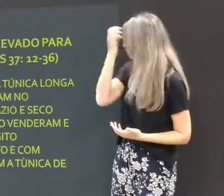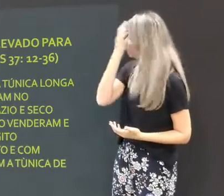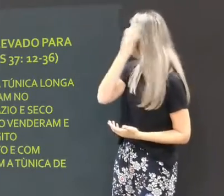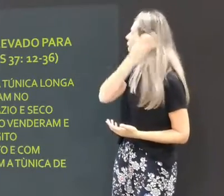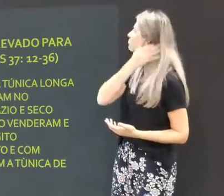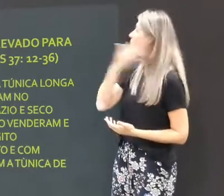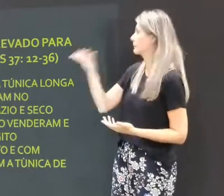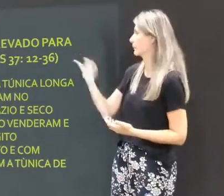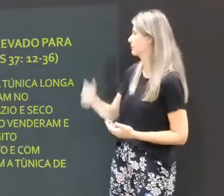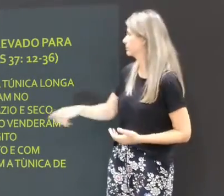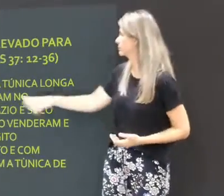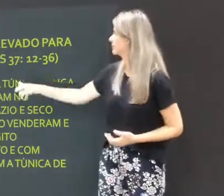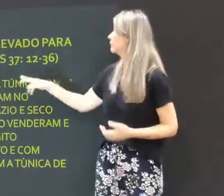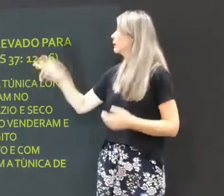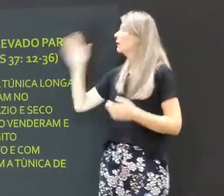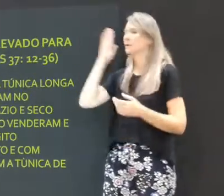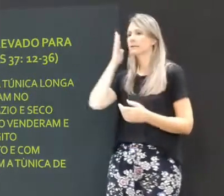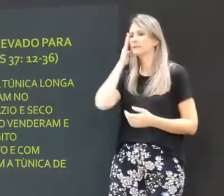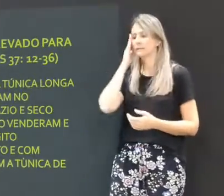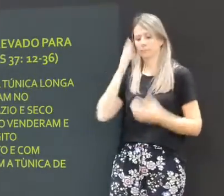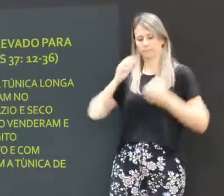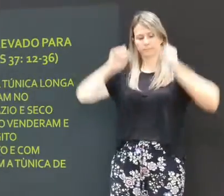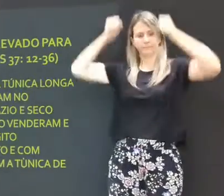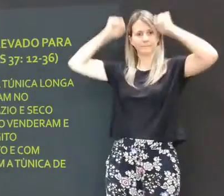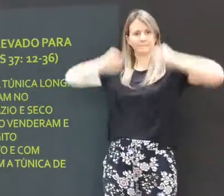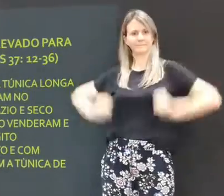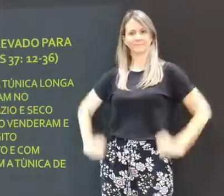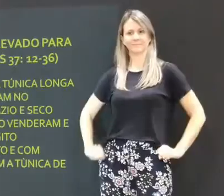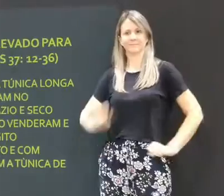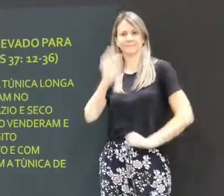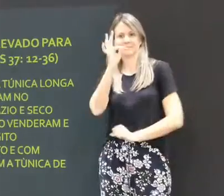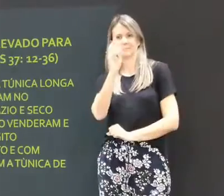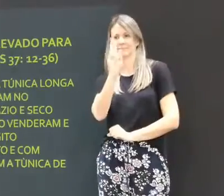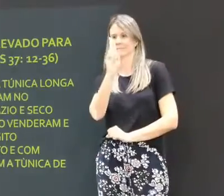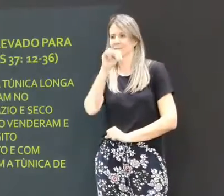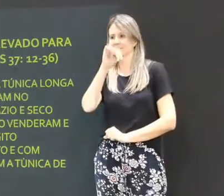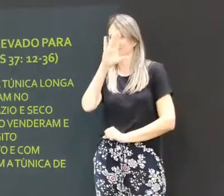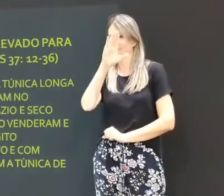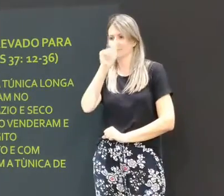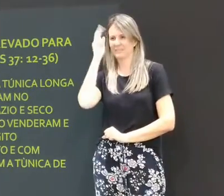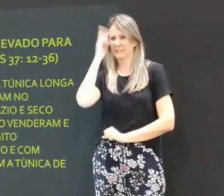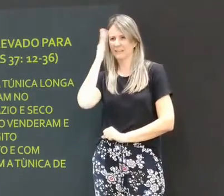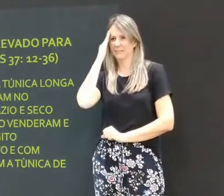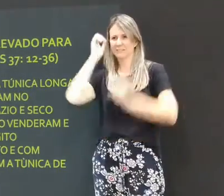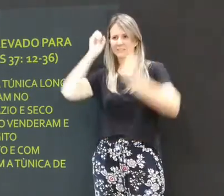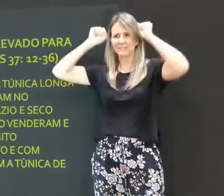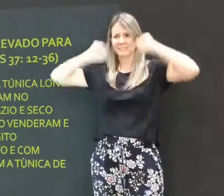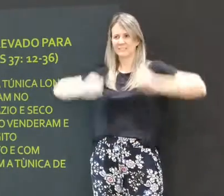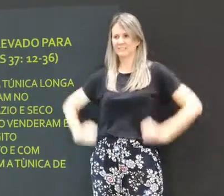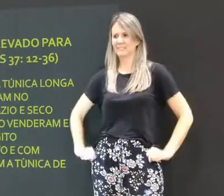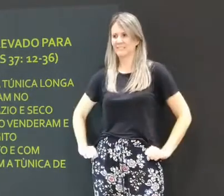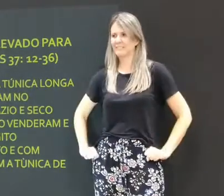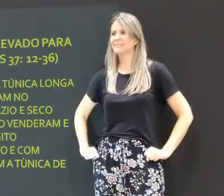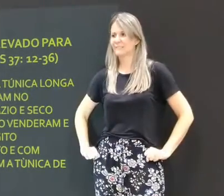irmão. Sabe que a túnica que ele ganhou? que o pai deu para eles, sabe a túnica?